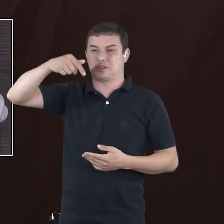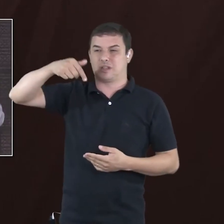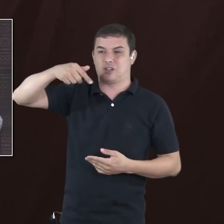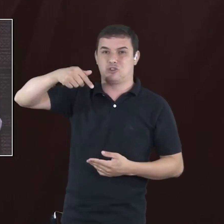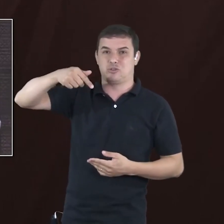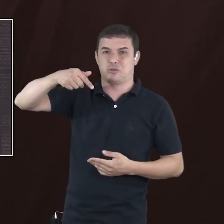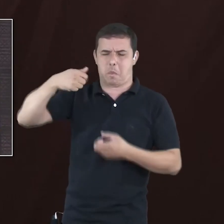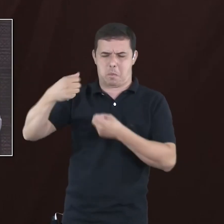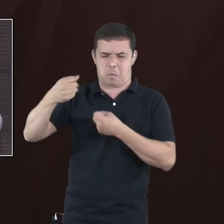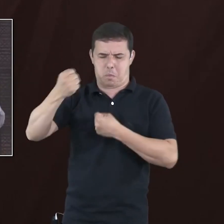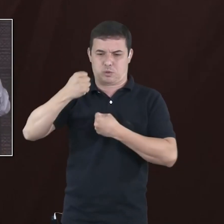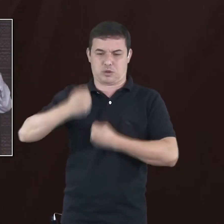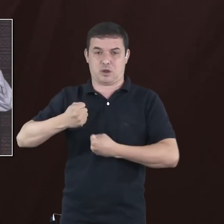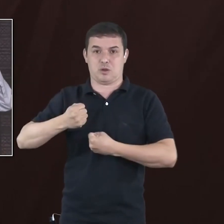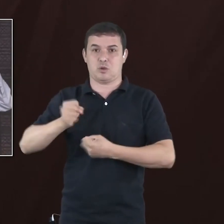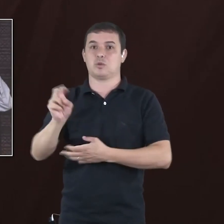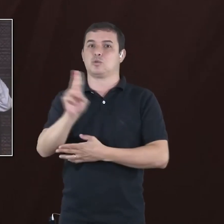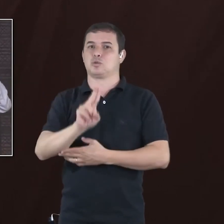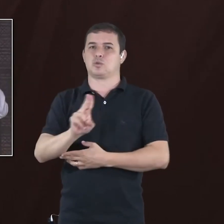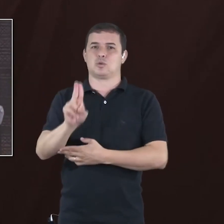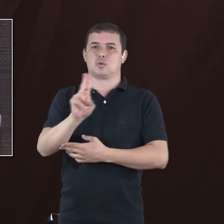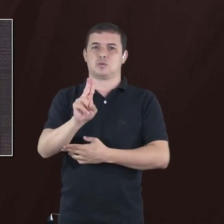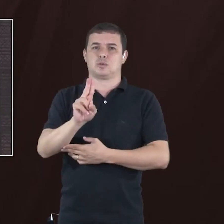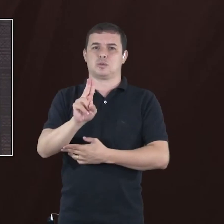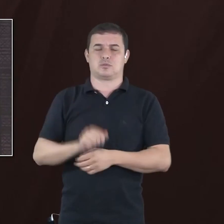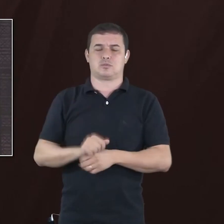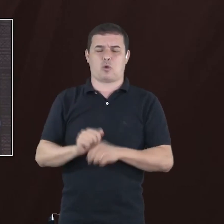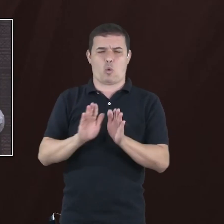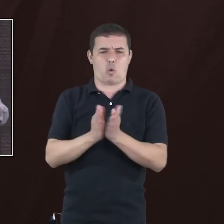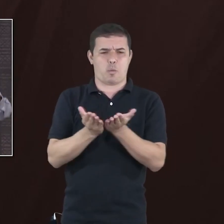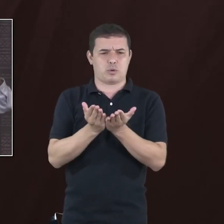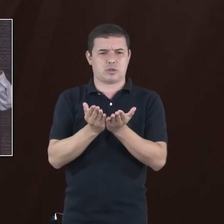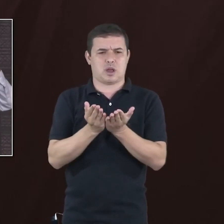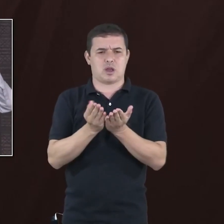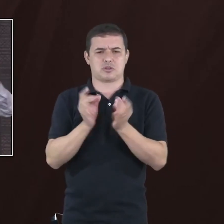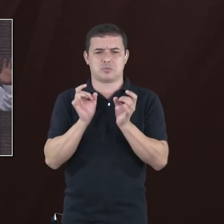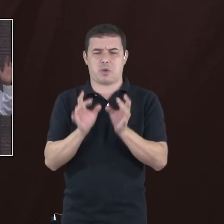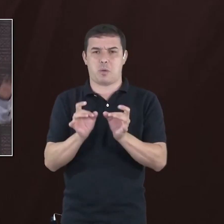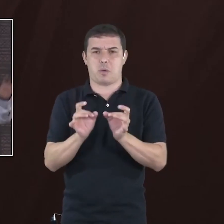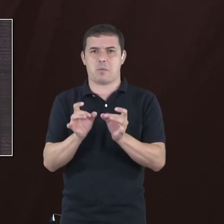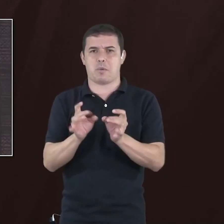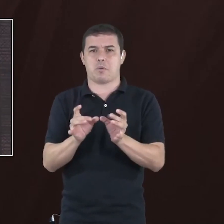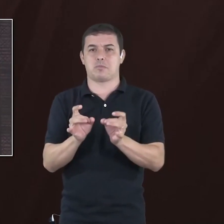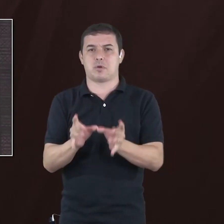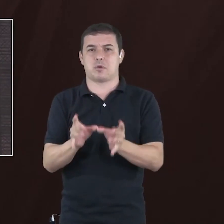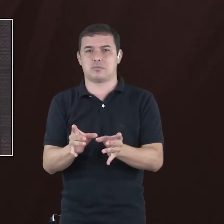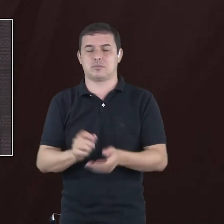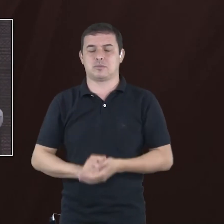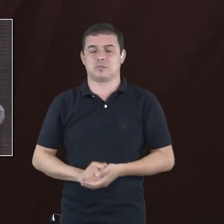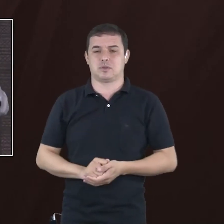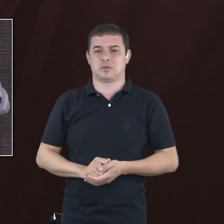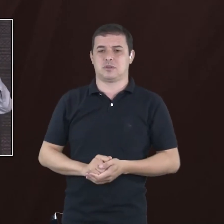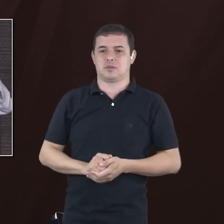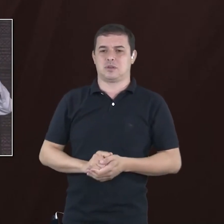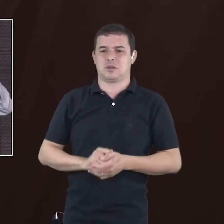das ferramentas como a comportagem dinâmica, alcançando milhões de pessoas, e